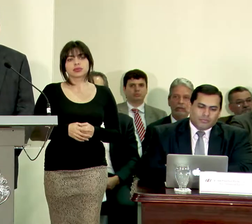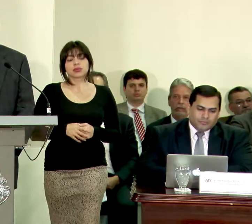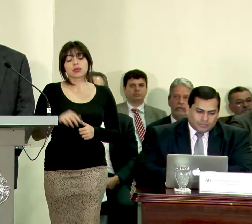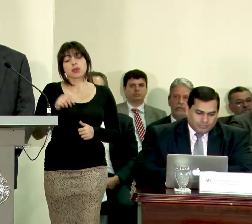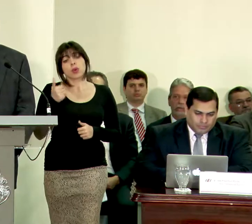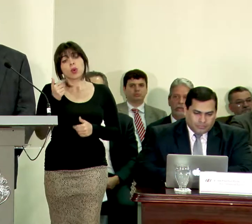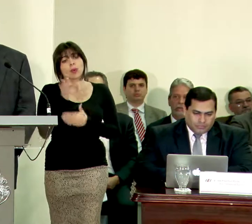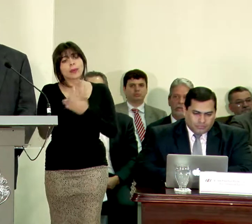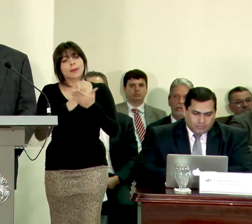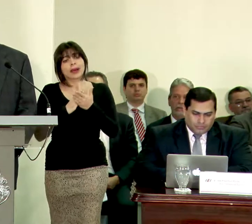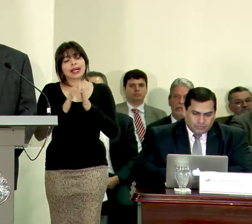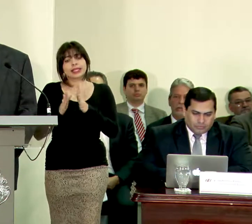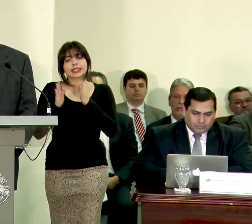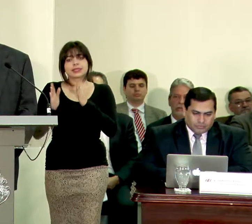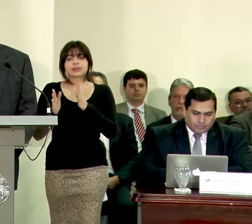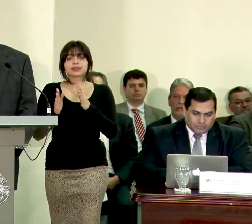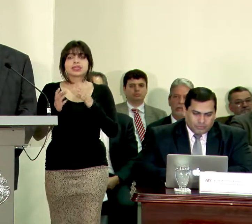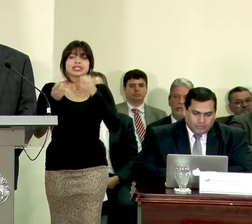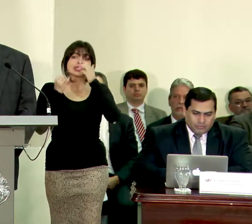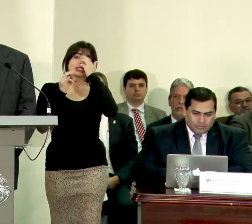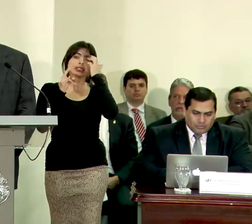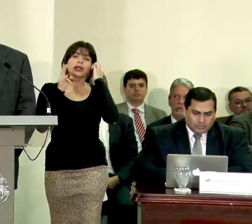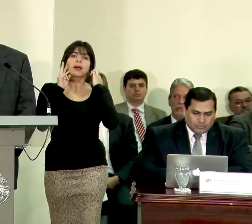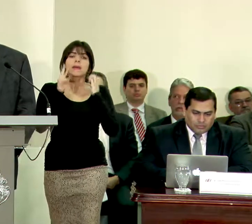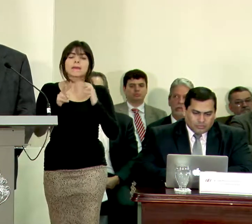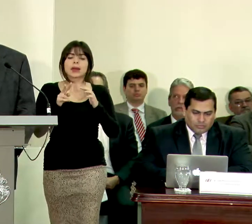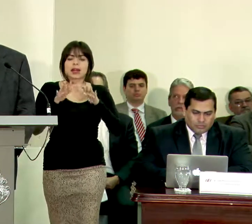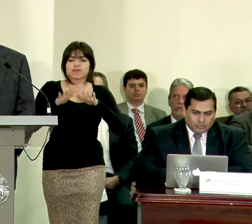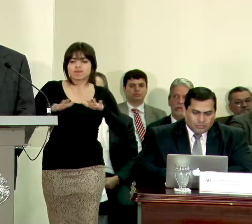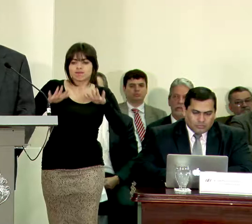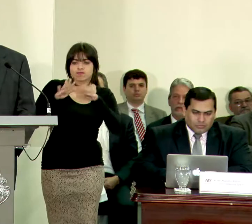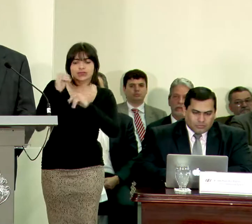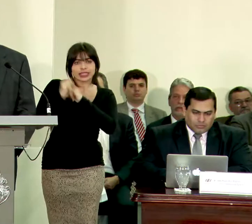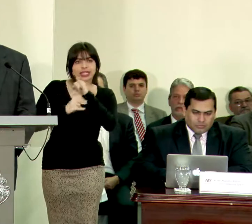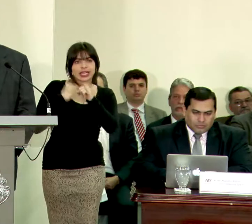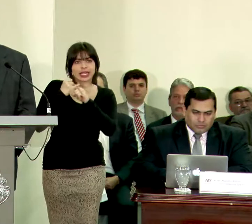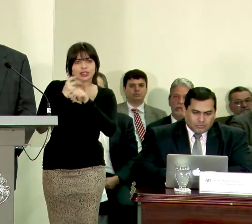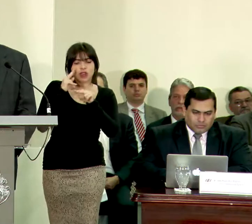Por otra parte, si uno ve un poco el entorno internacional,